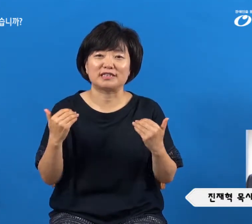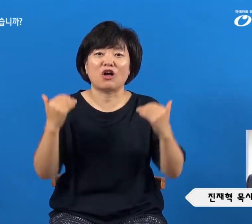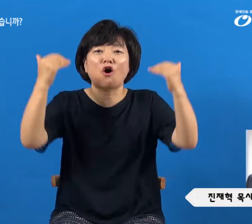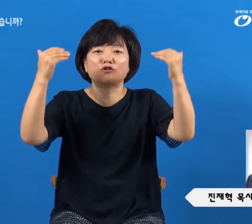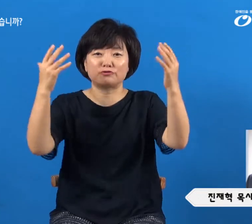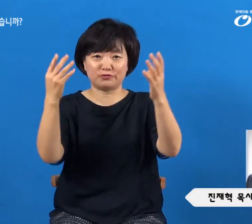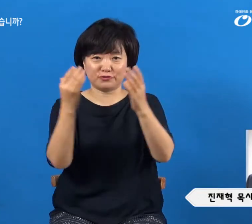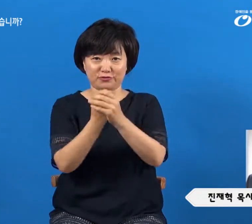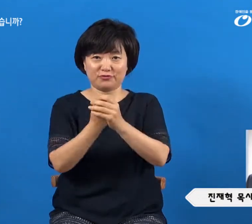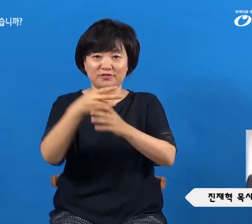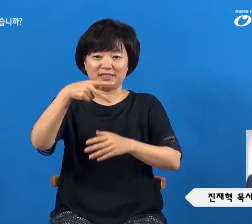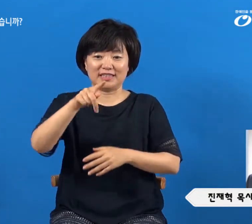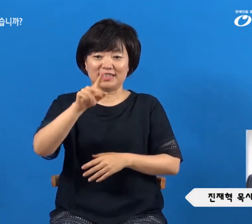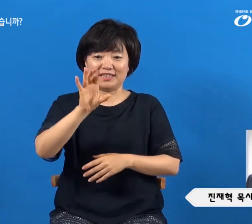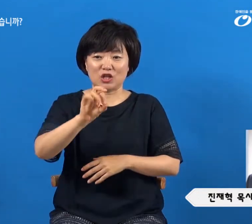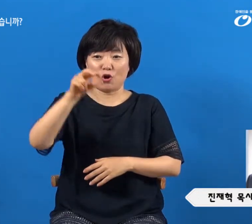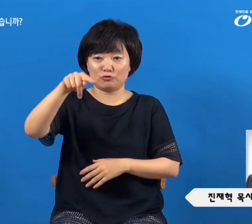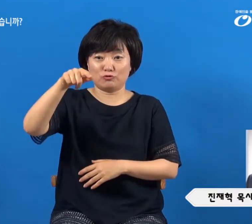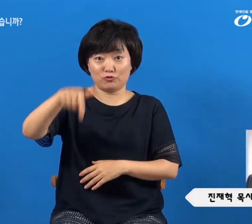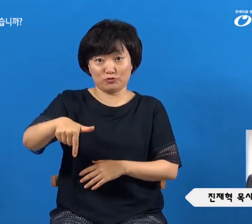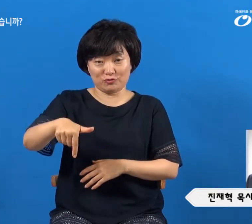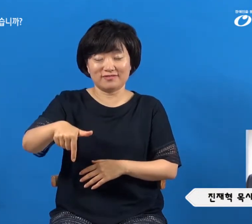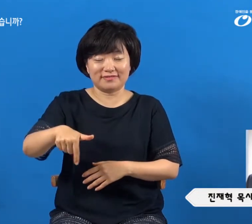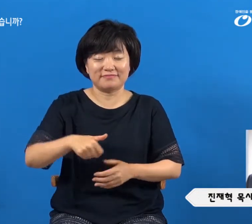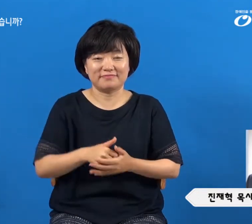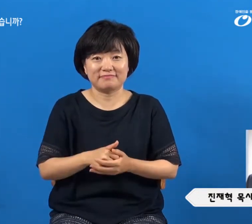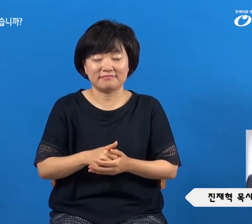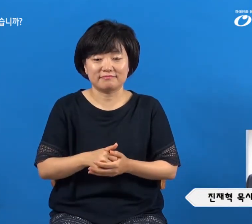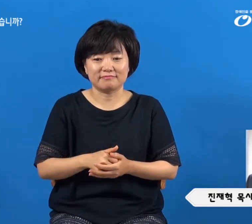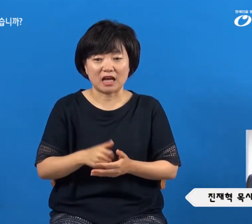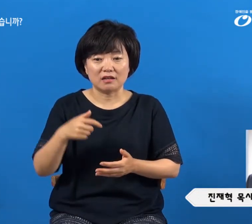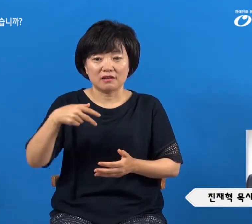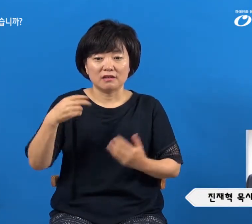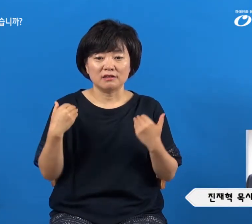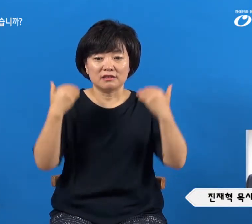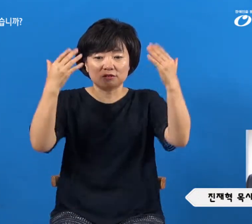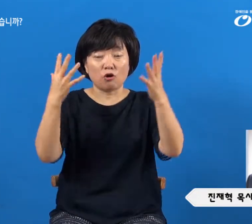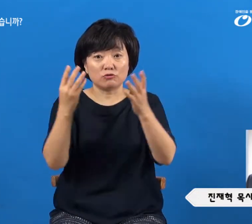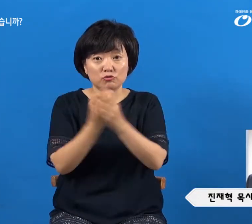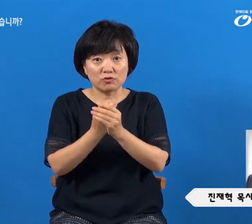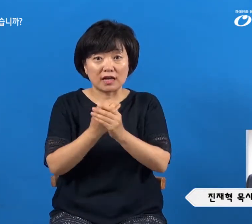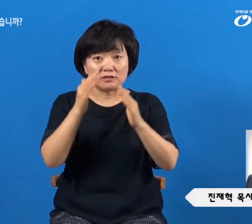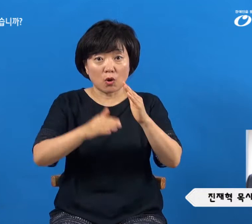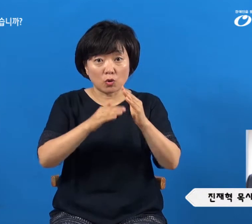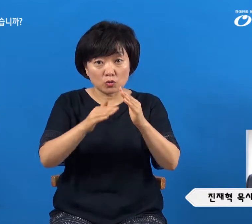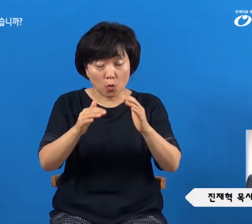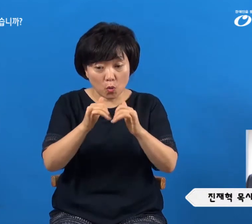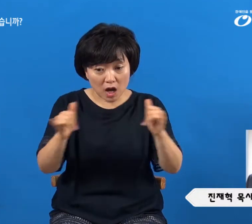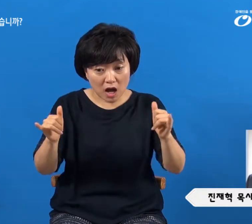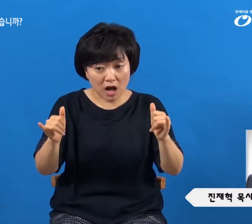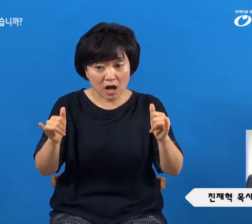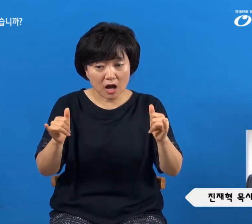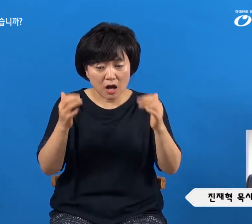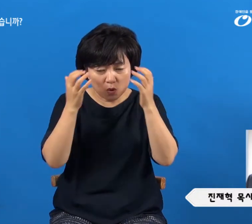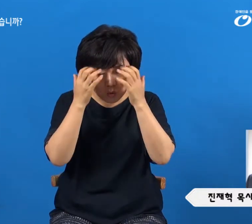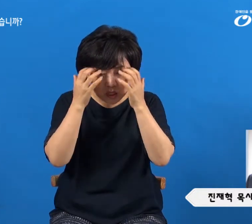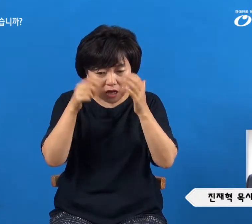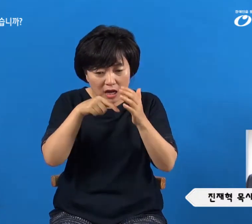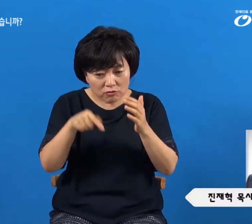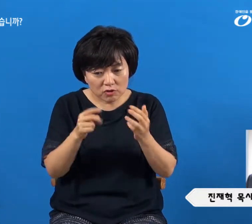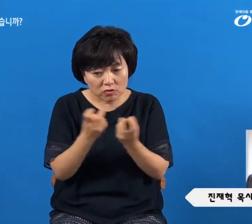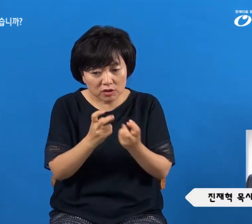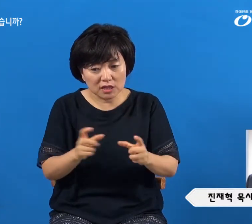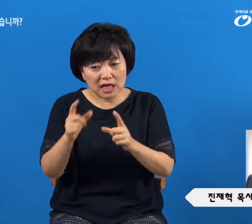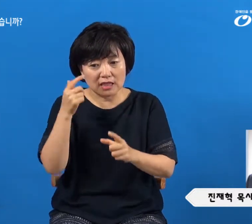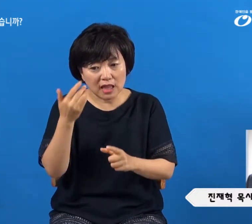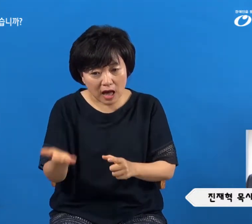성숙입니다. 그래서 야고보서를 통해서 우리는 성숙한 성도가 어떻게 고난 가운데 지날 것인가,